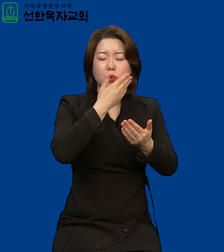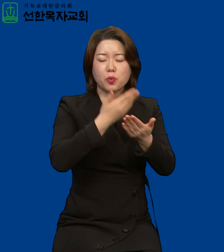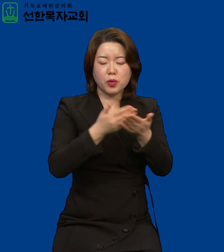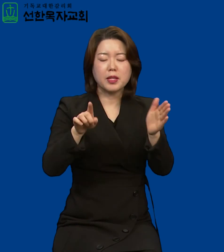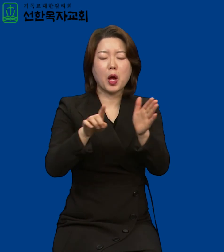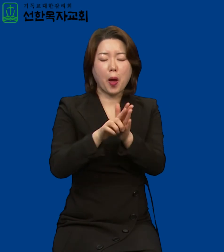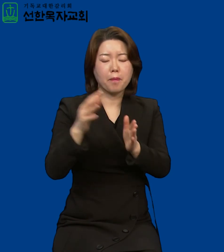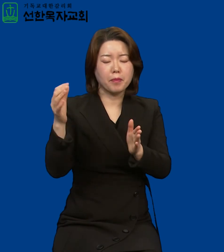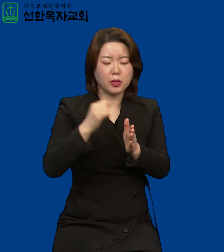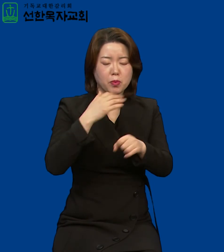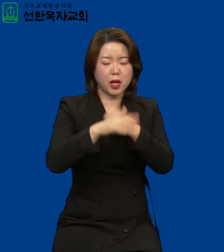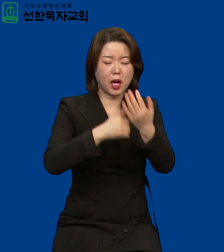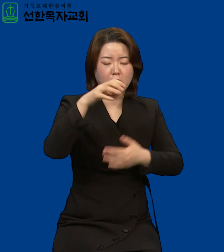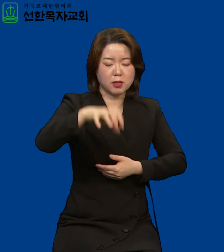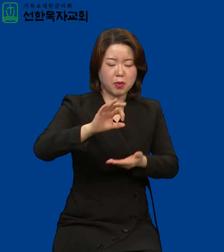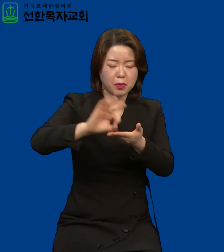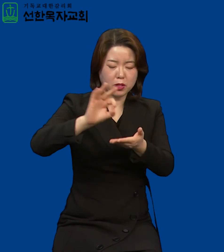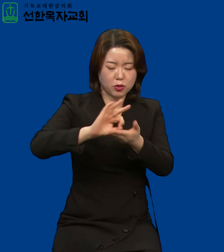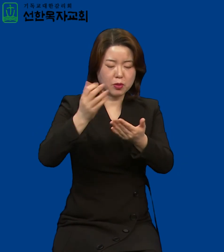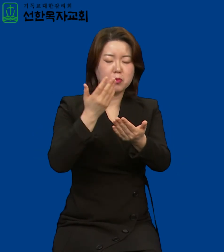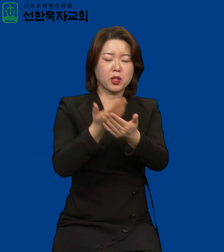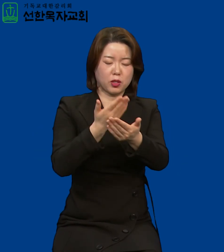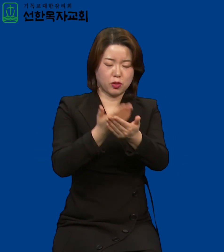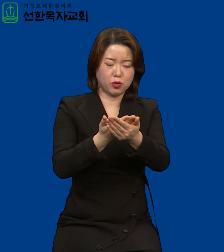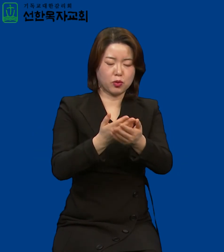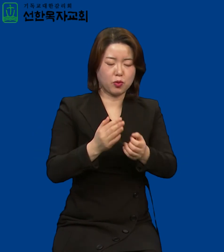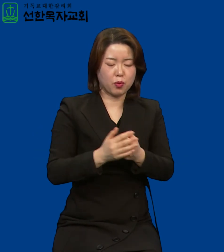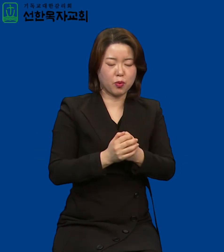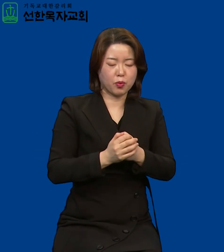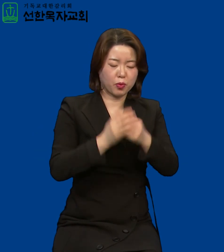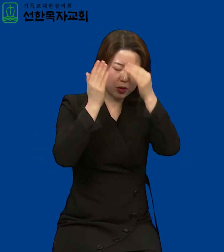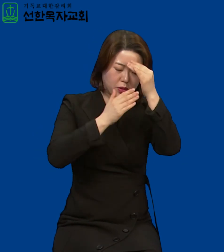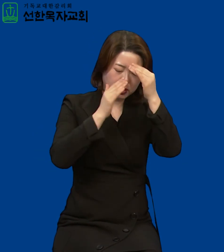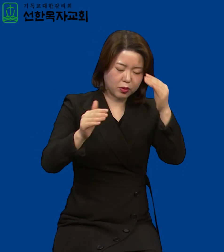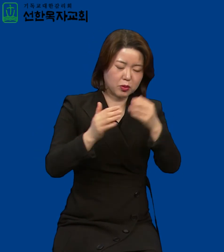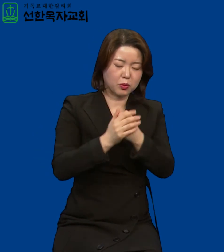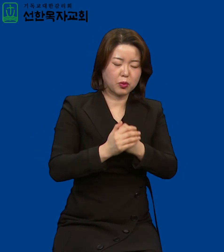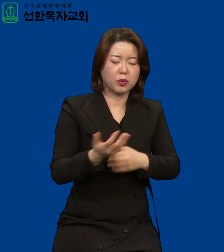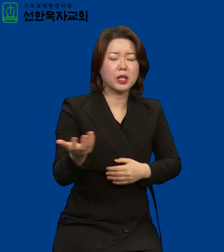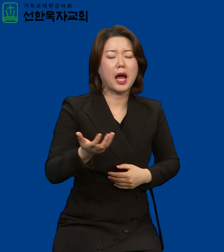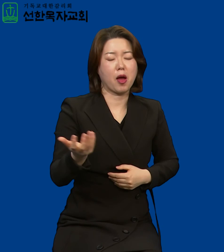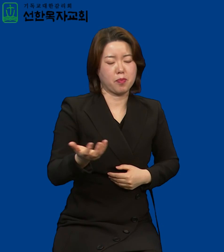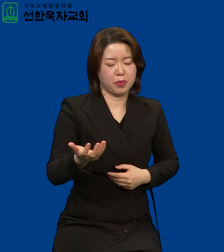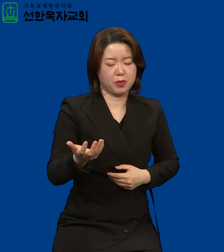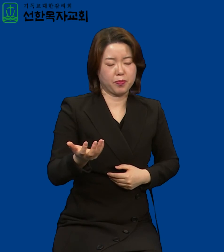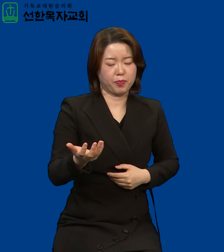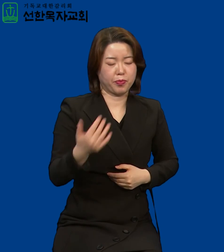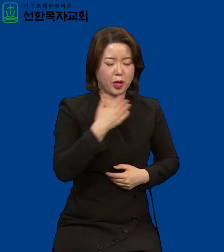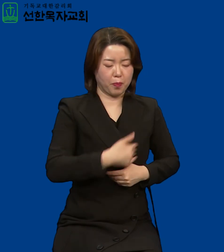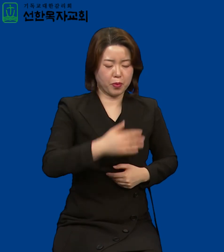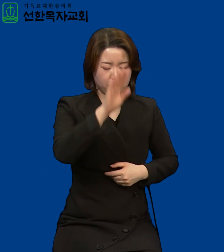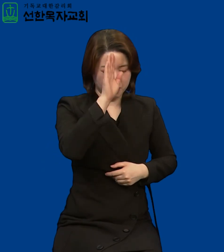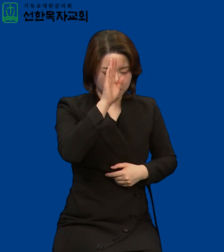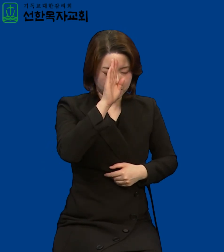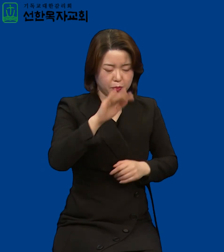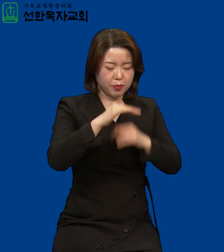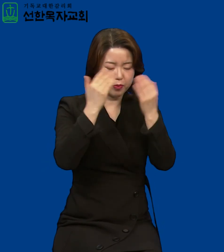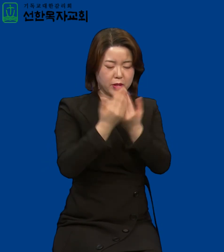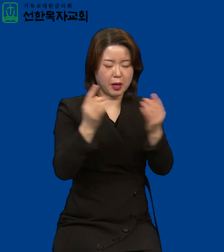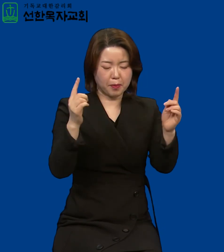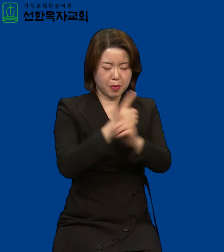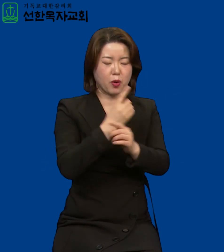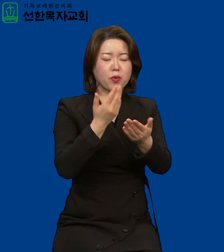믿음으로 하나님 앞에 쓰임받게 하소서. 성도들의 아픔을, 육신의 병든 것을